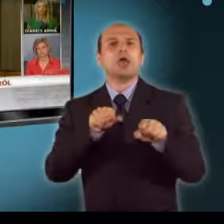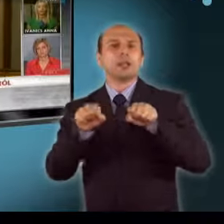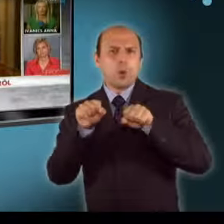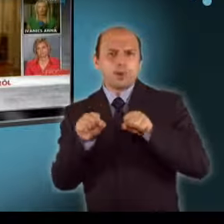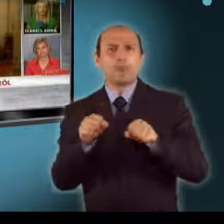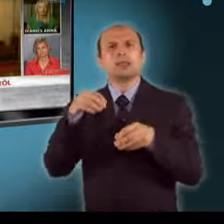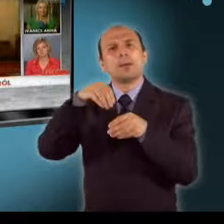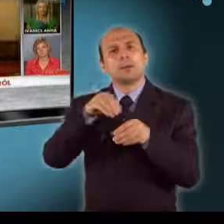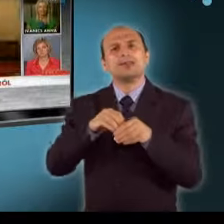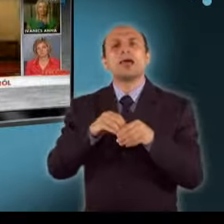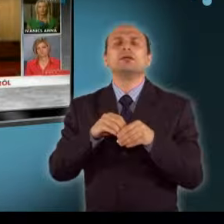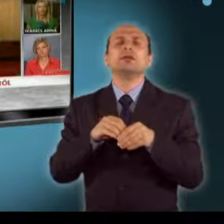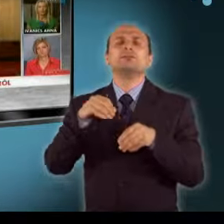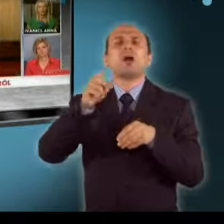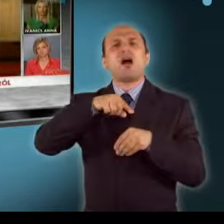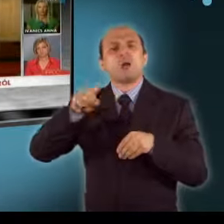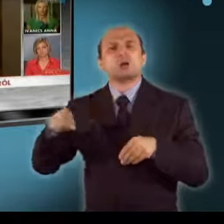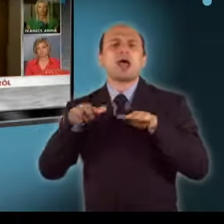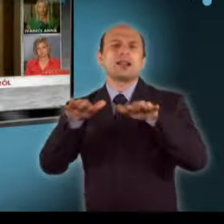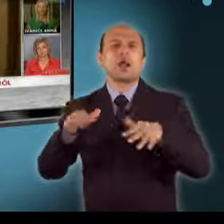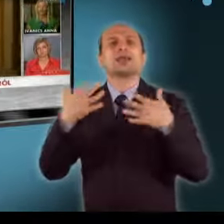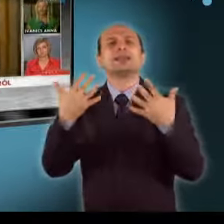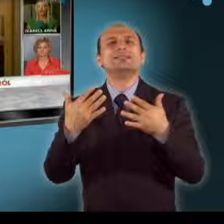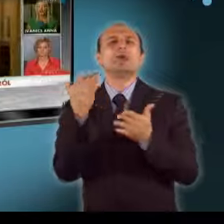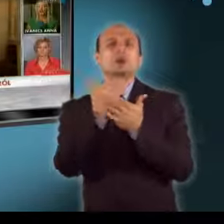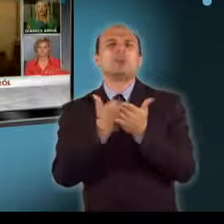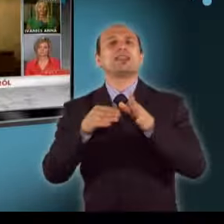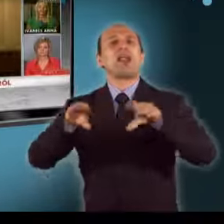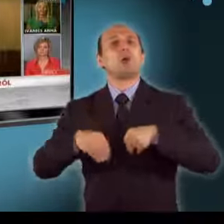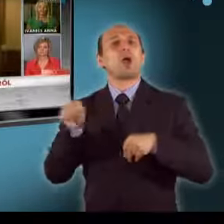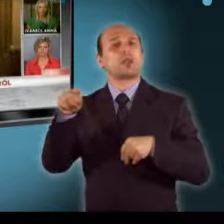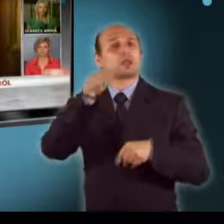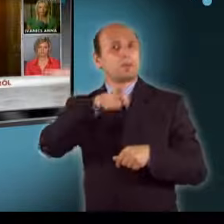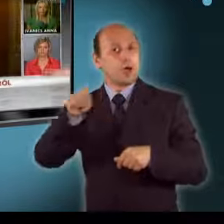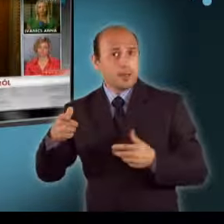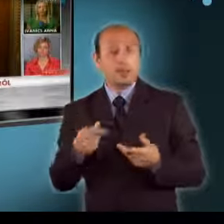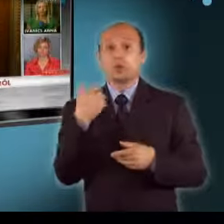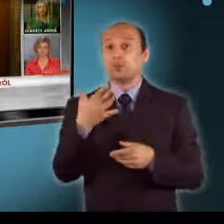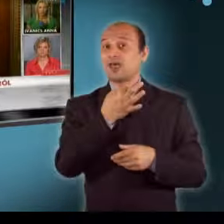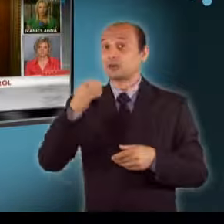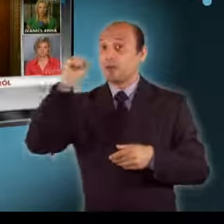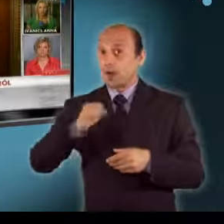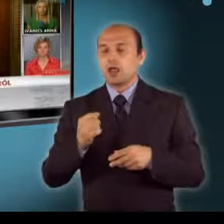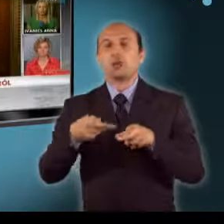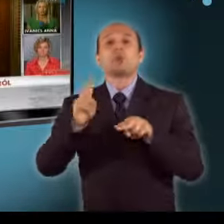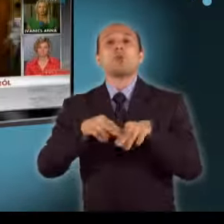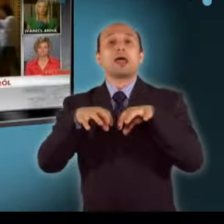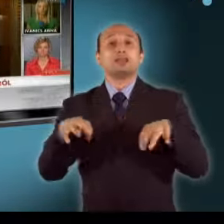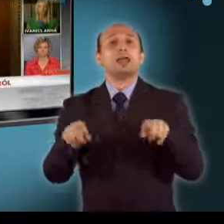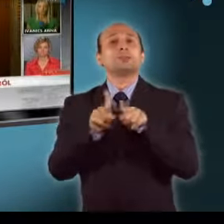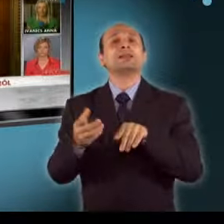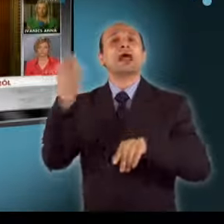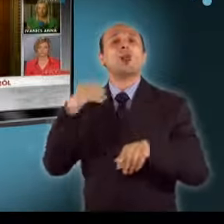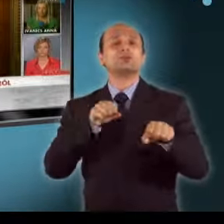havonta átlagosan 10 törvényt fogadtatott el a parlamenttel. Azt mondták, hogy az elmúlt 50 nap alatt már többet tettek, mint az előző